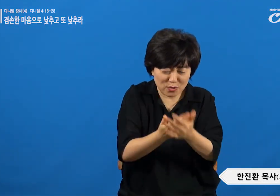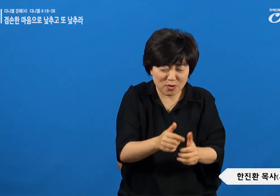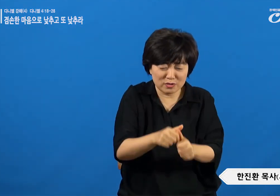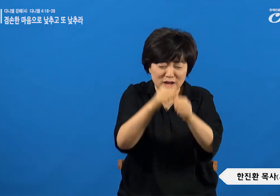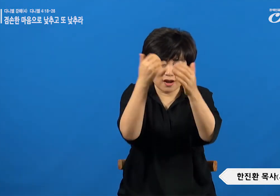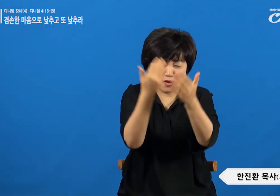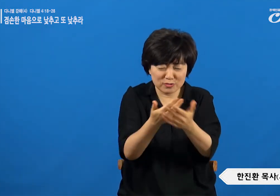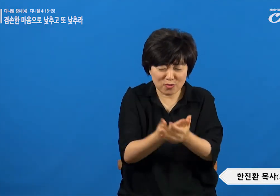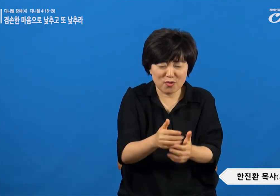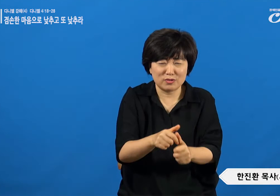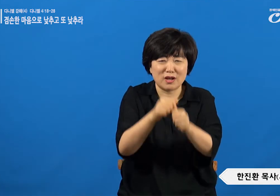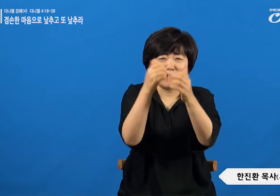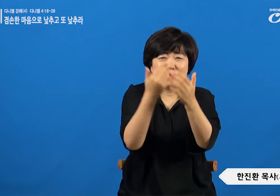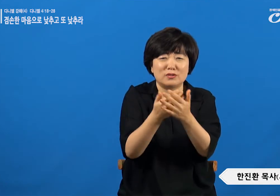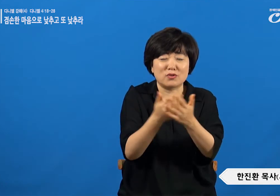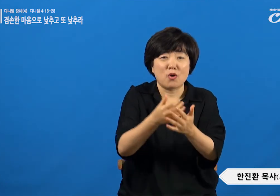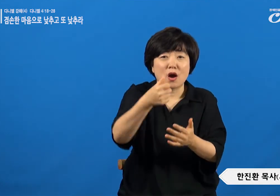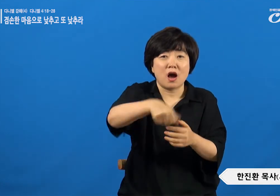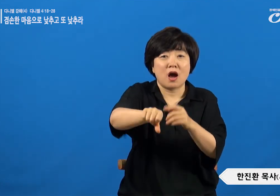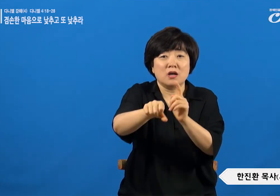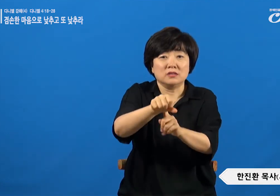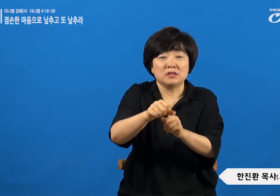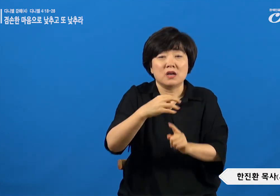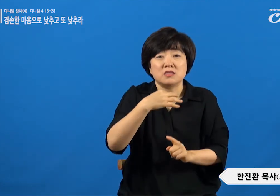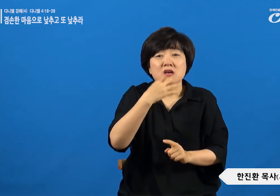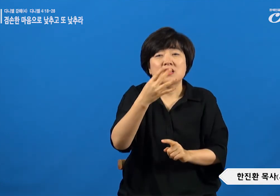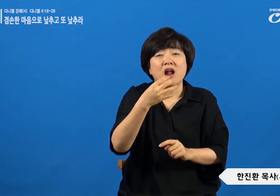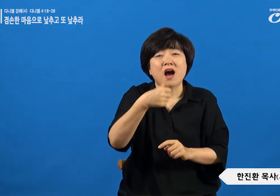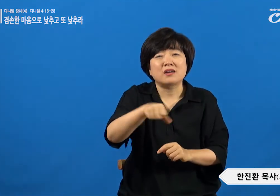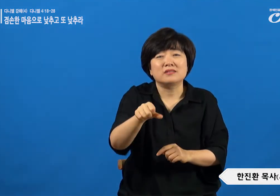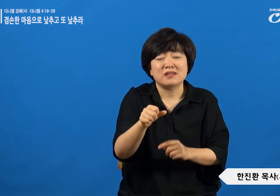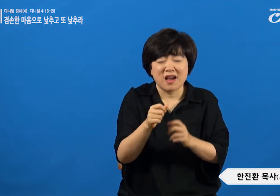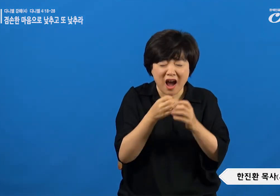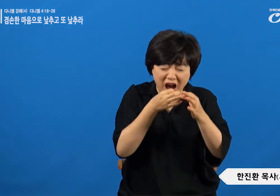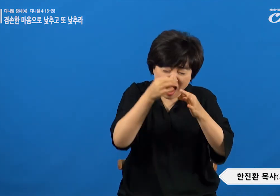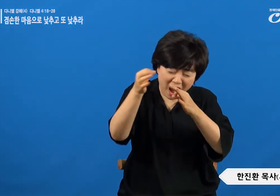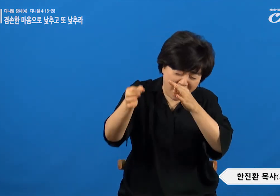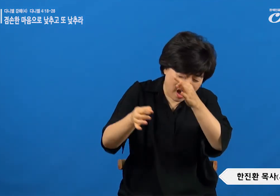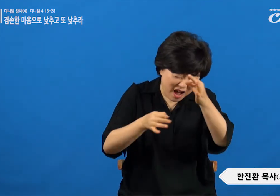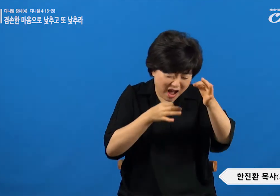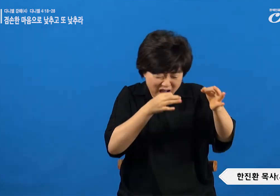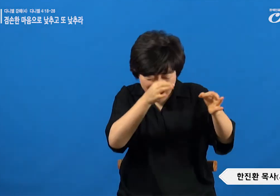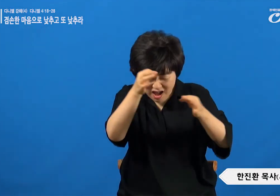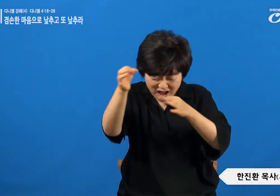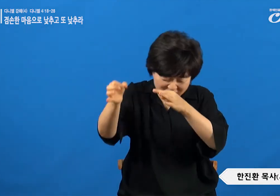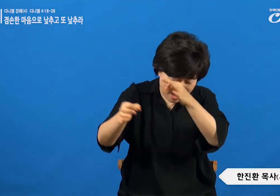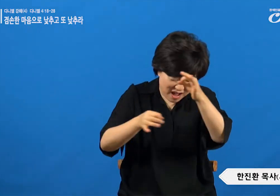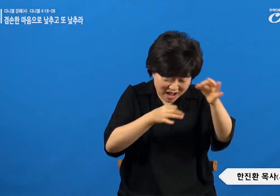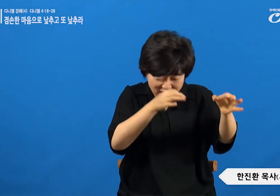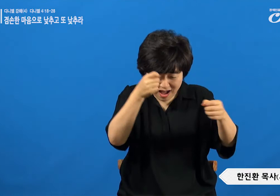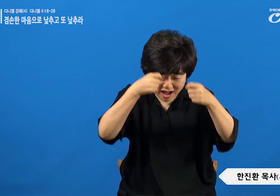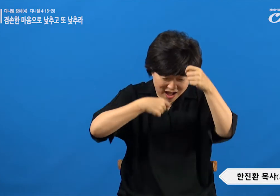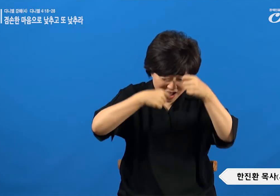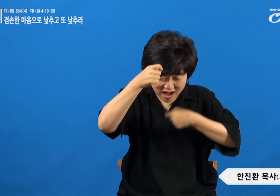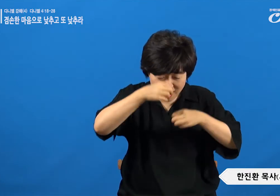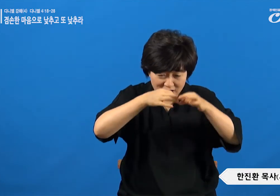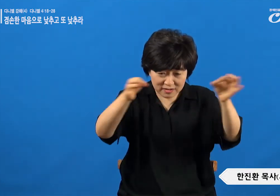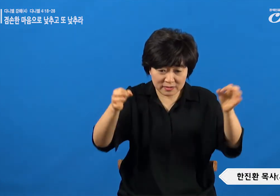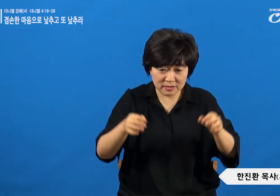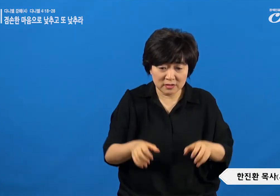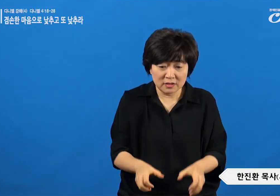살려줘요. 아이가 그렇게 1시간 내내 울부짖더랍니다. 그 목사님